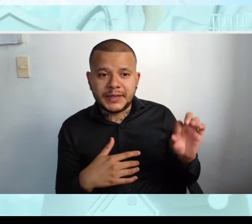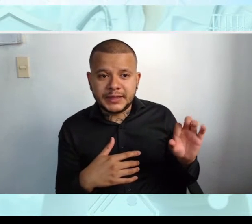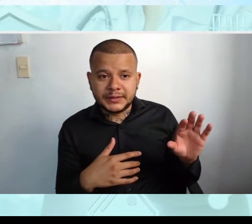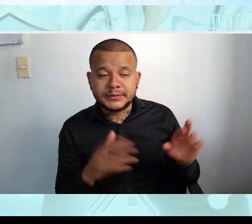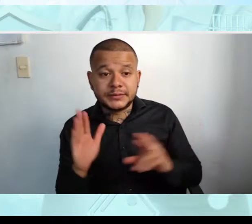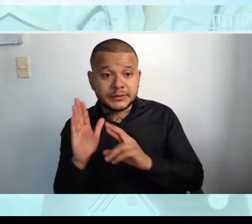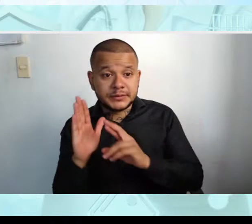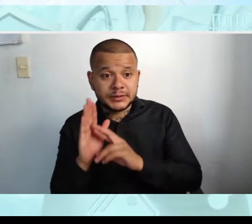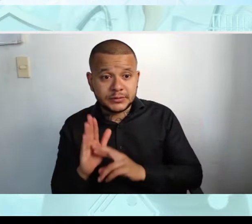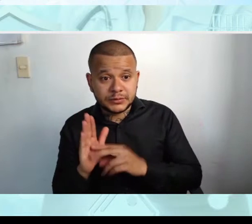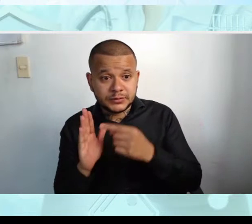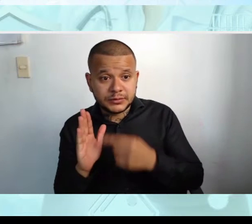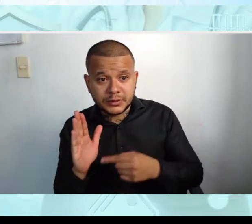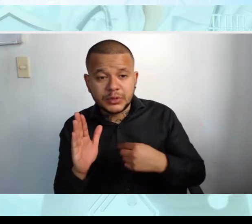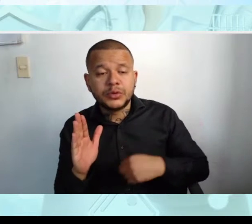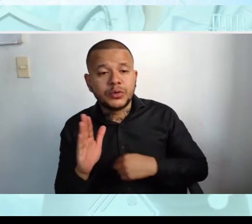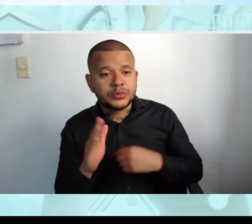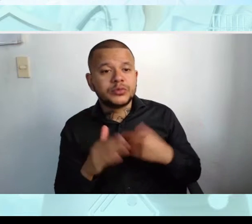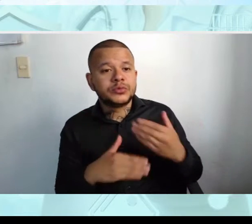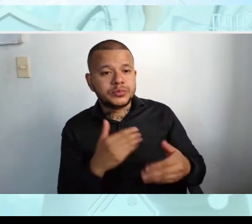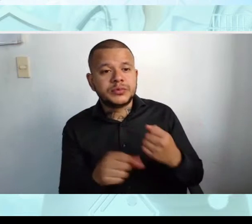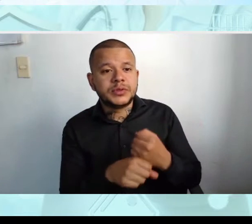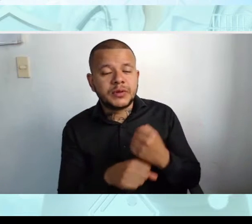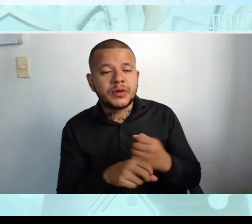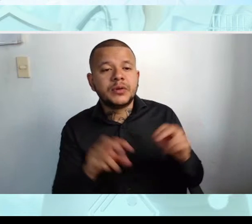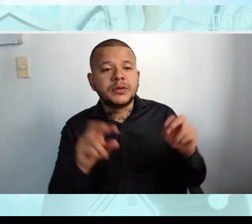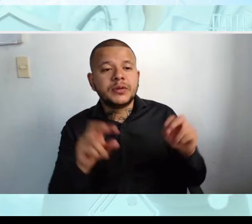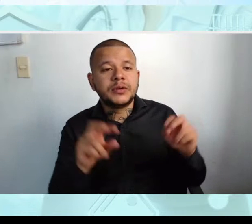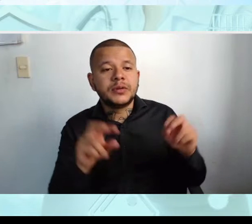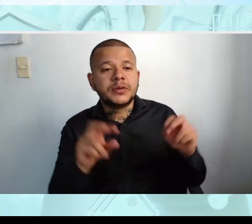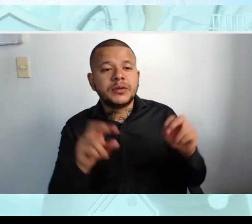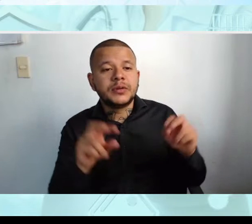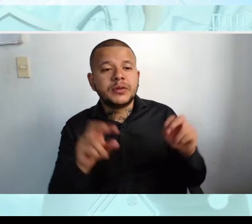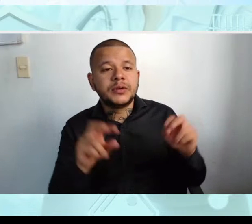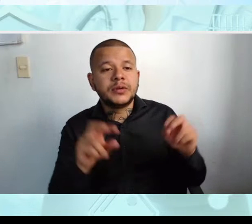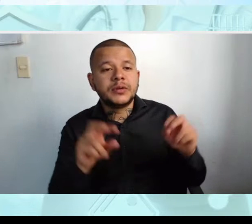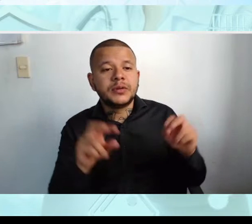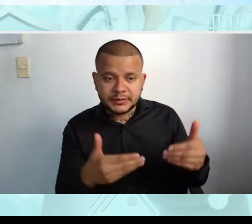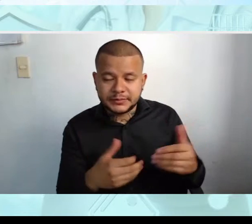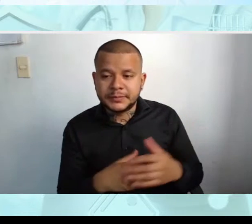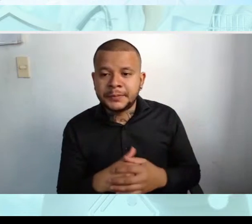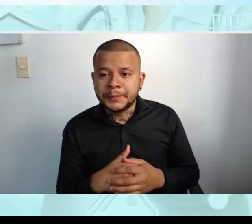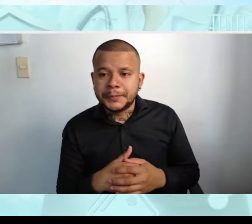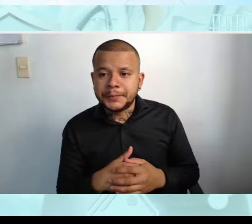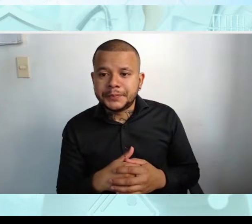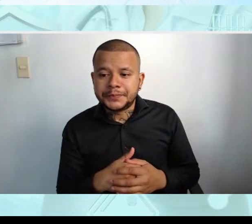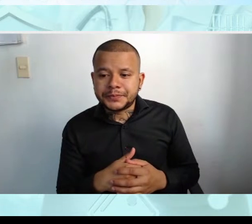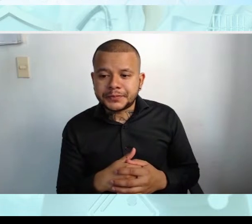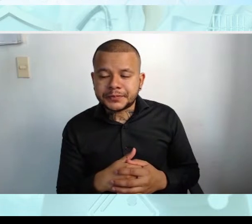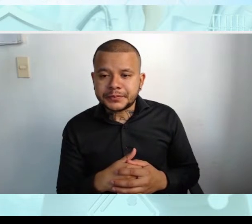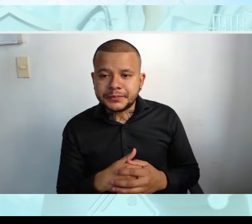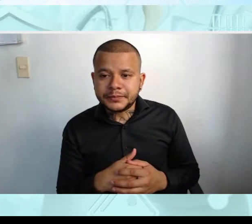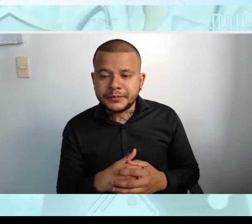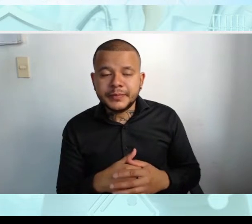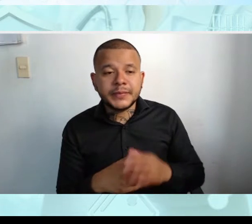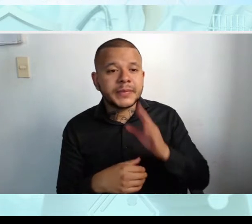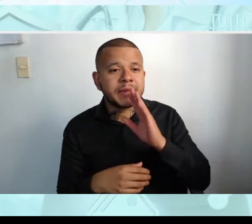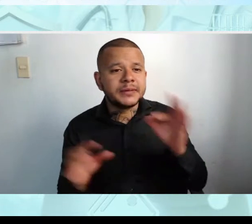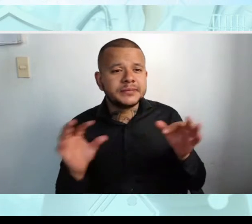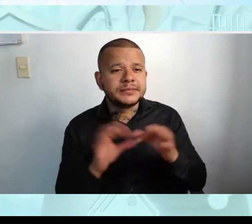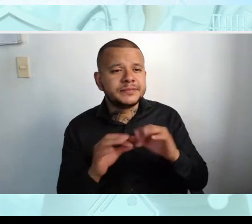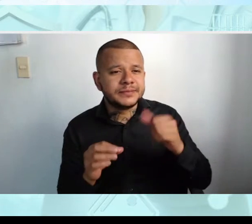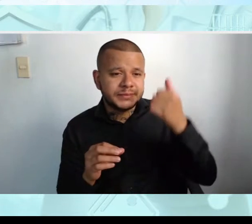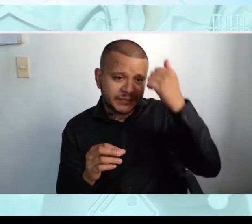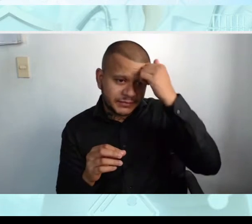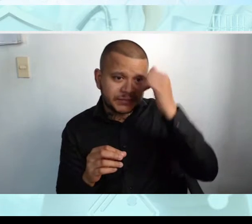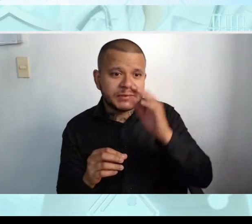hemos venido trabajando en el proceso de certificación. Y aquí, digamos, el principal aliado en esto ha sido todo lo que tiene